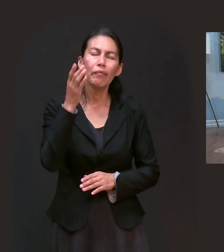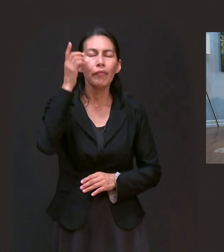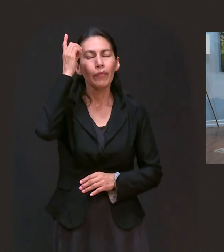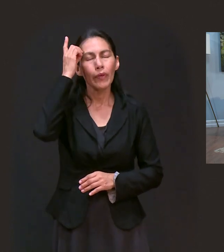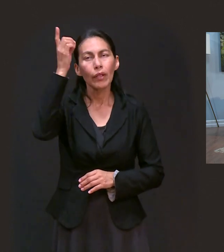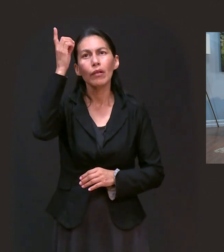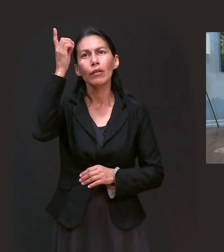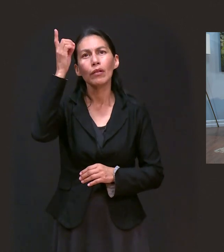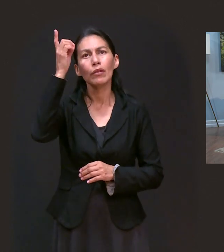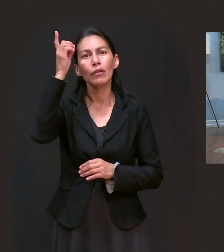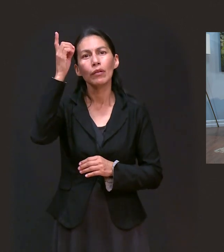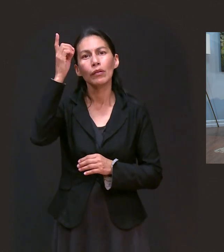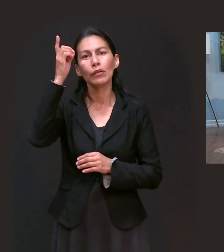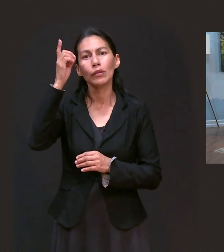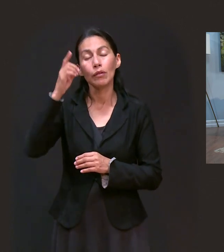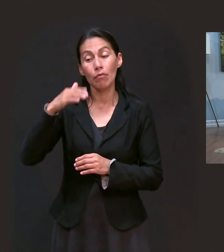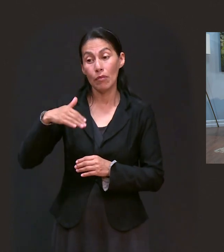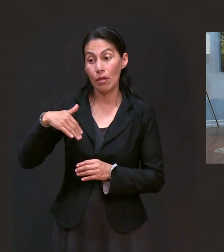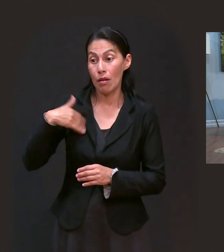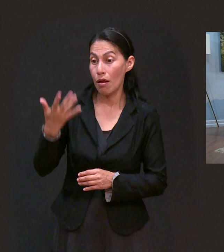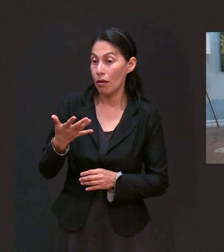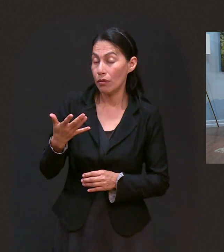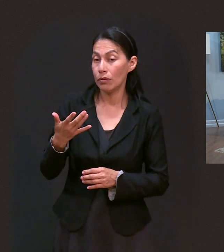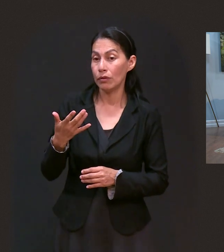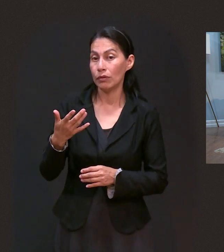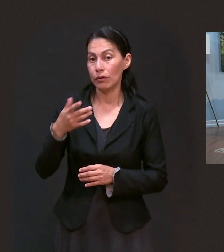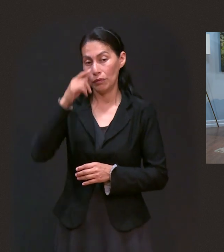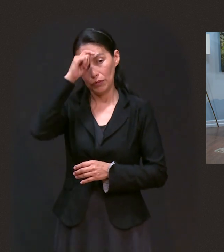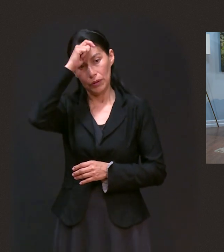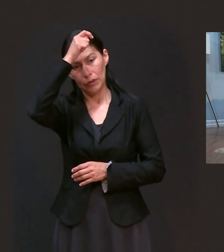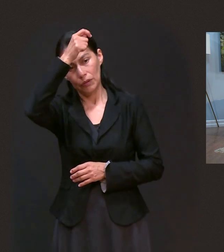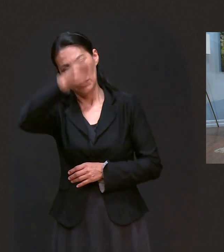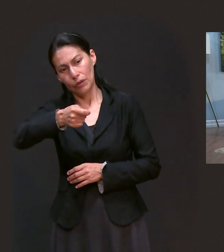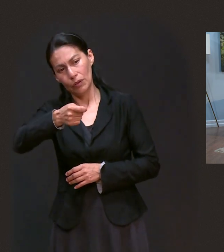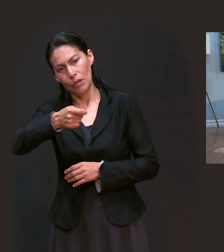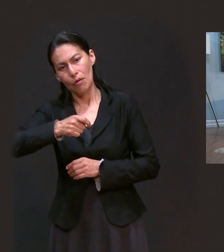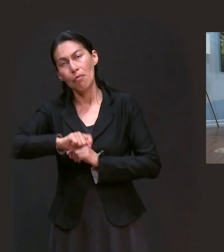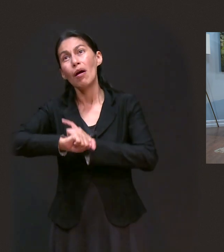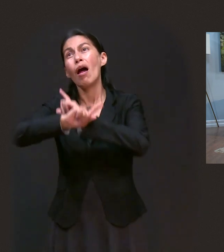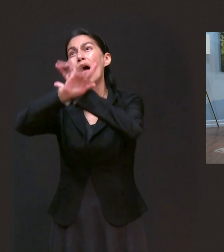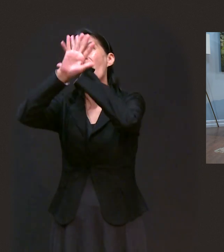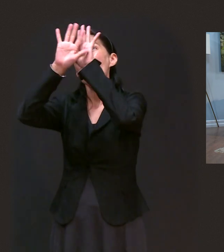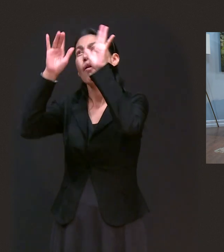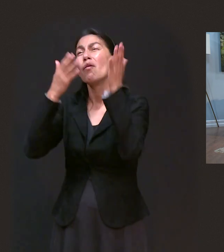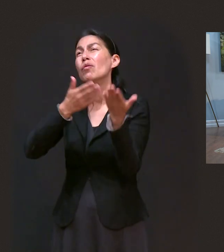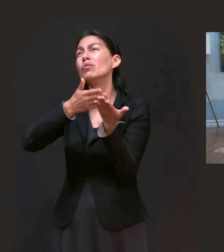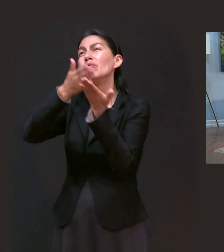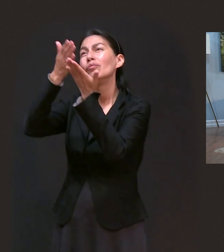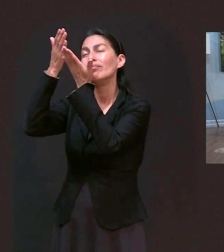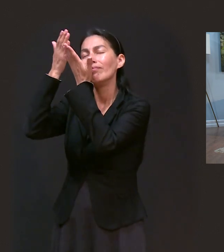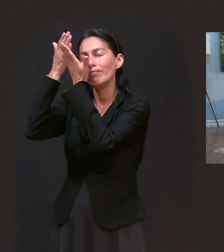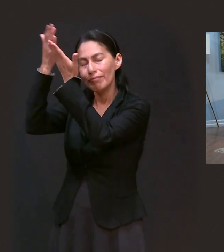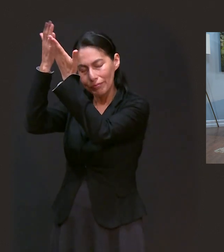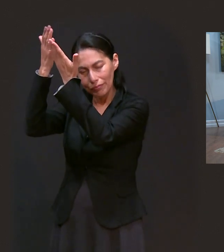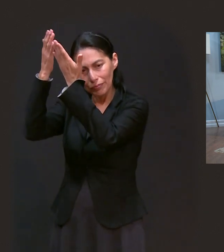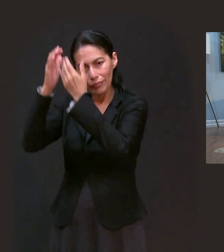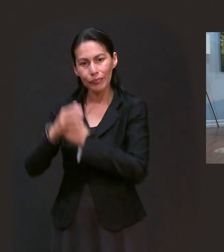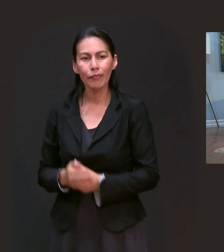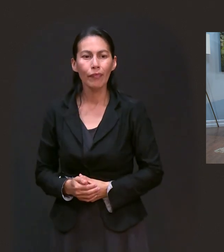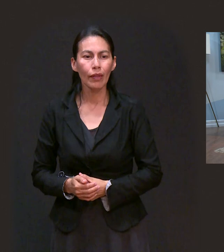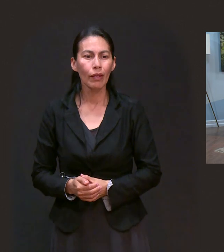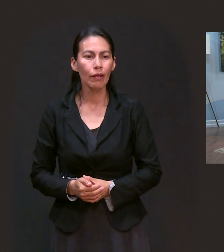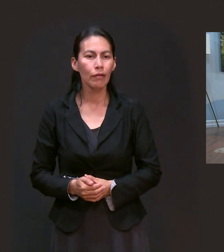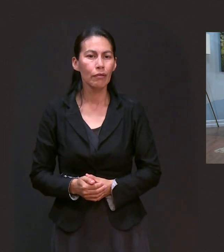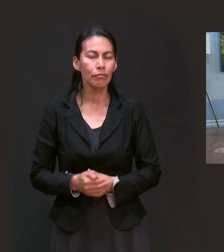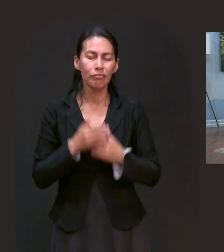pidiendo para que dios sobre milagros y prodigios para su gloria y